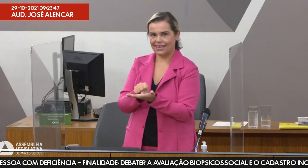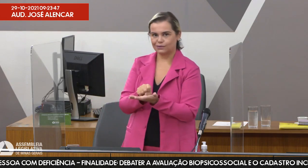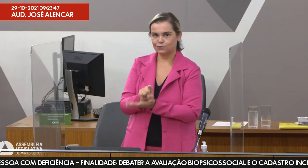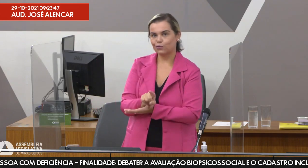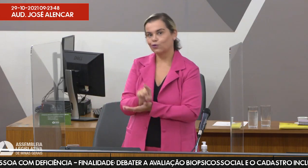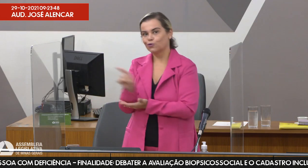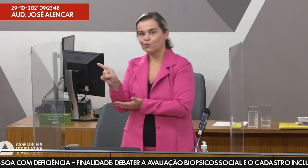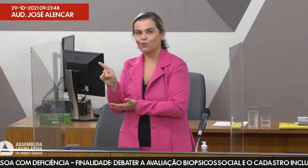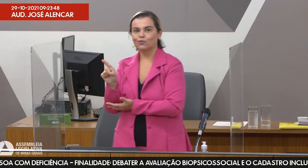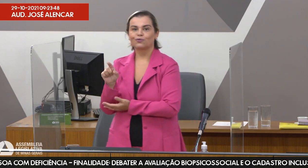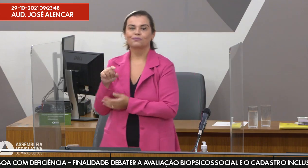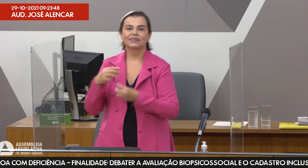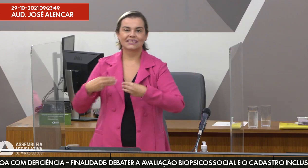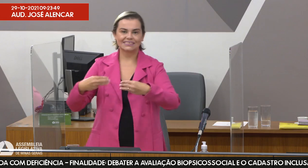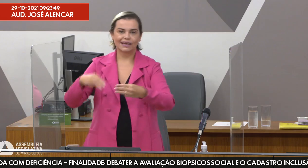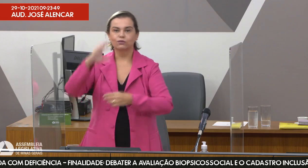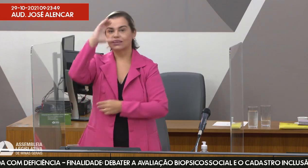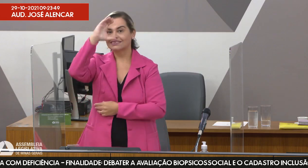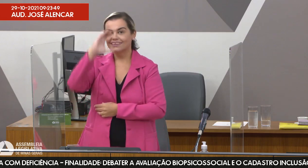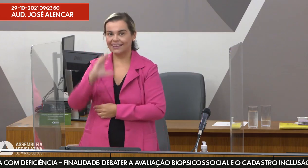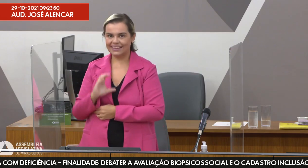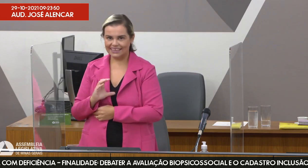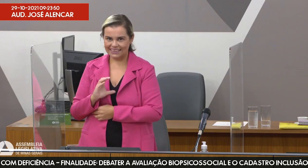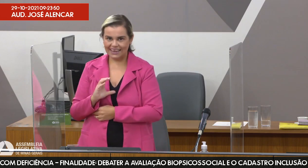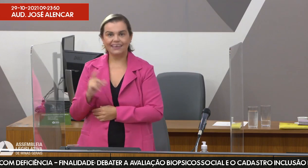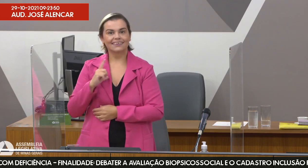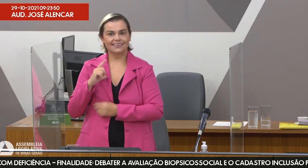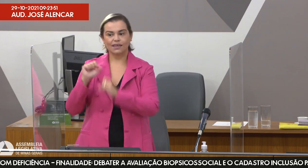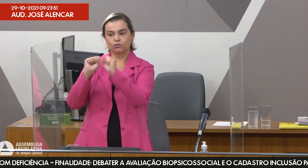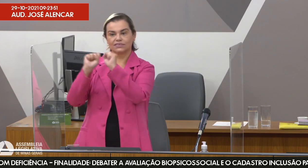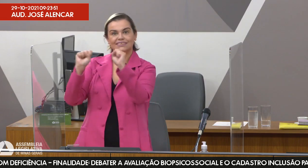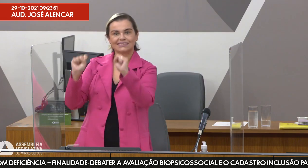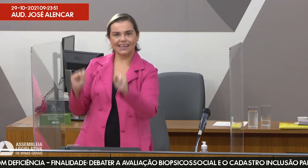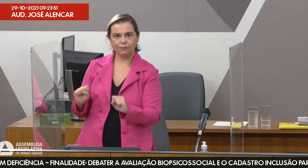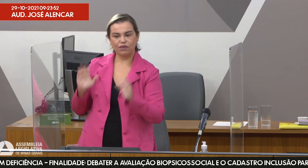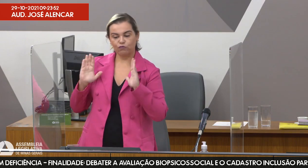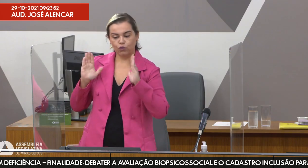ela precisa do benefício de prestação continuada, ela precisa ir